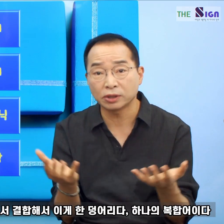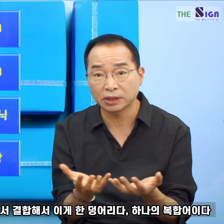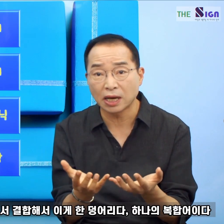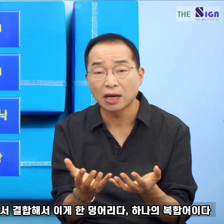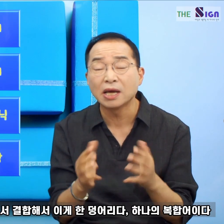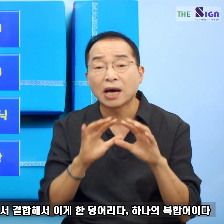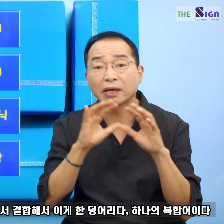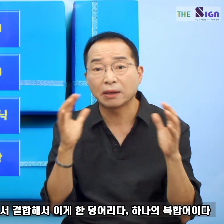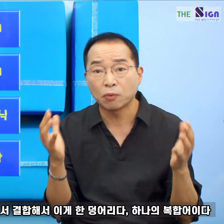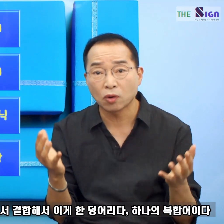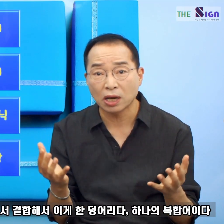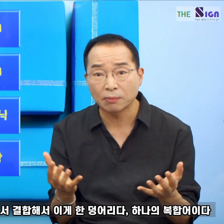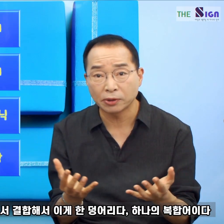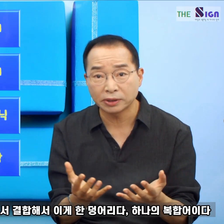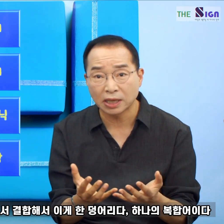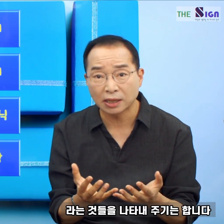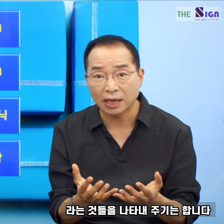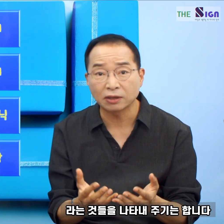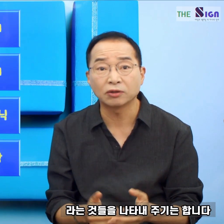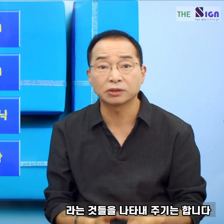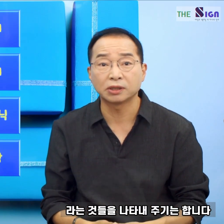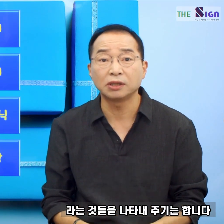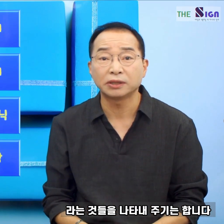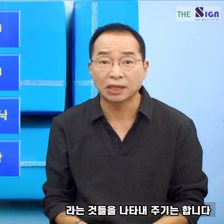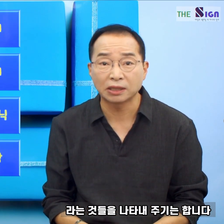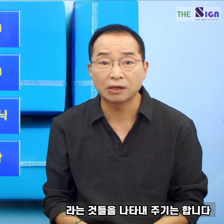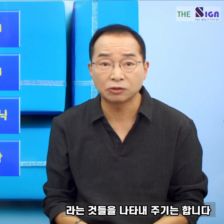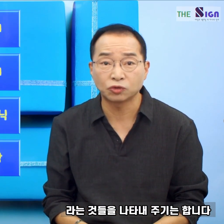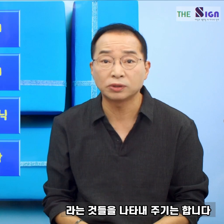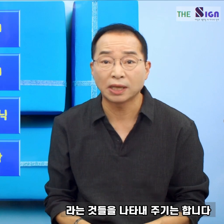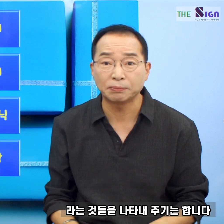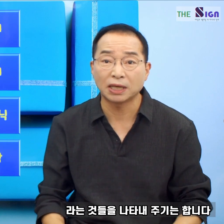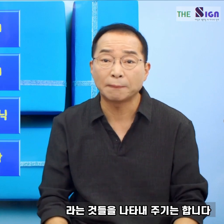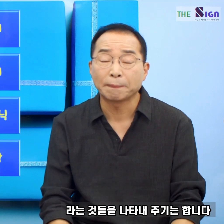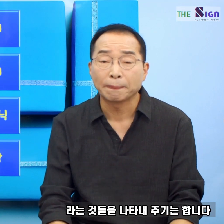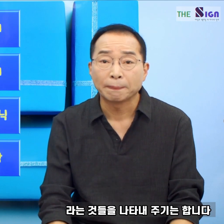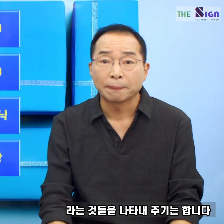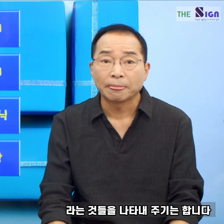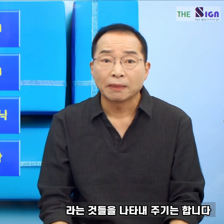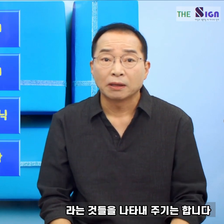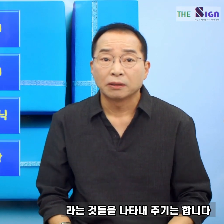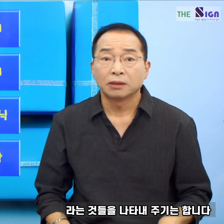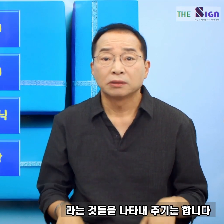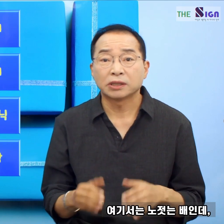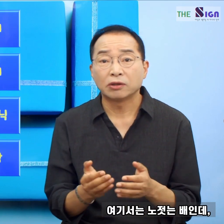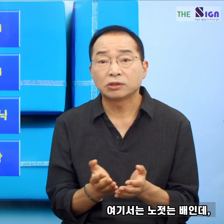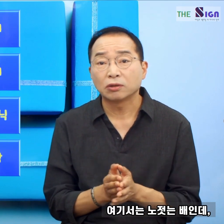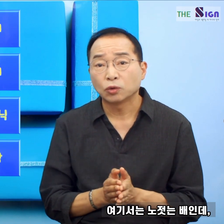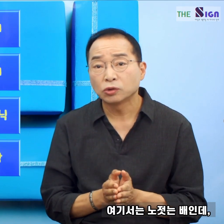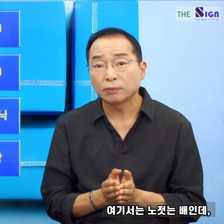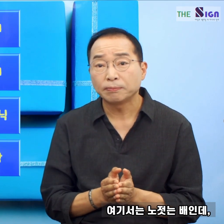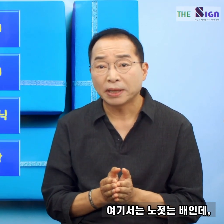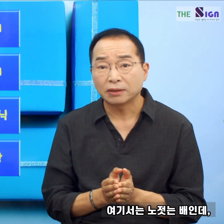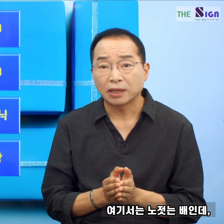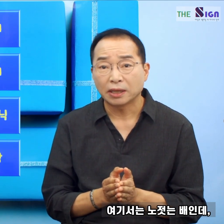덩어리다, 하나의 복합어이다 라는 것들을 나타내 주긴 합니다. 자, 여기서는 노전 배인데